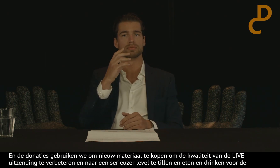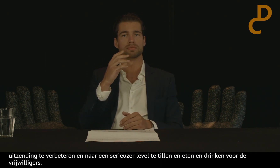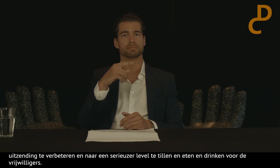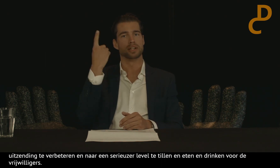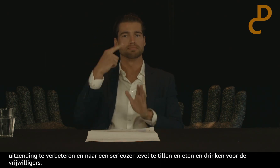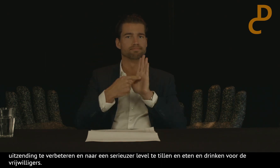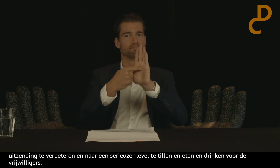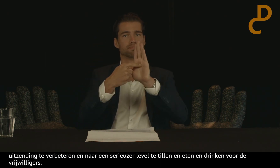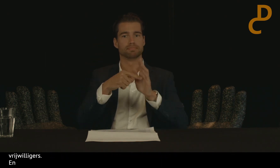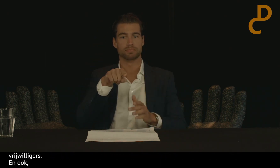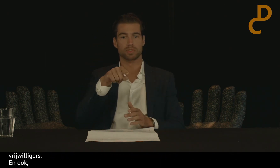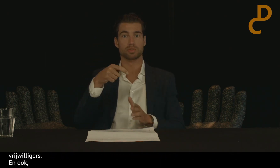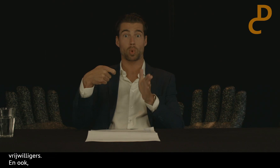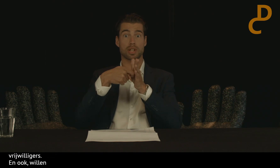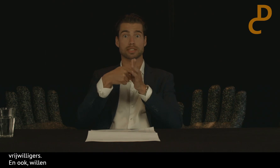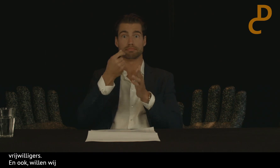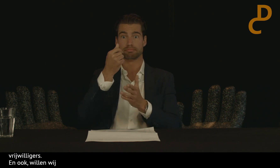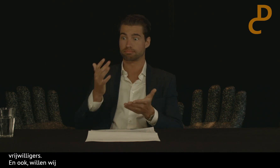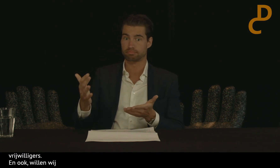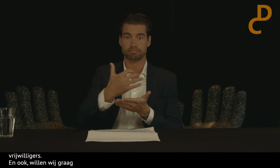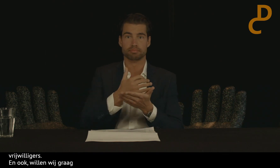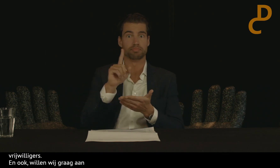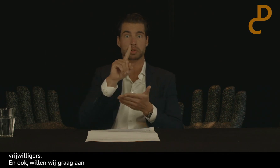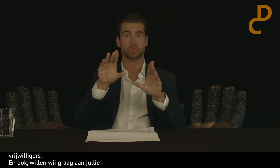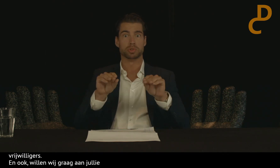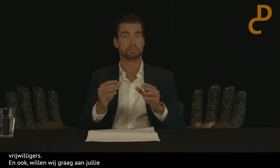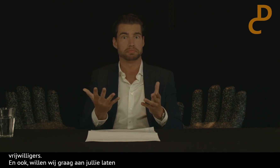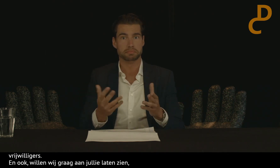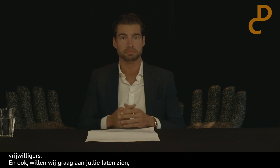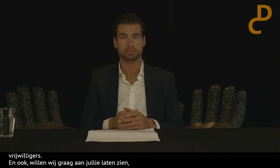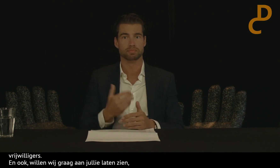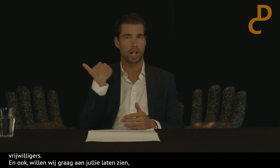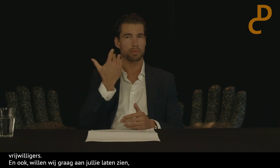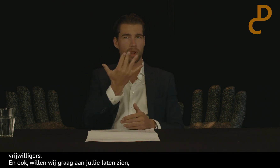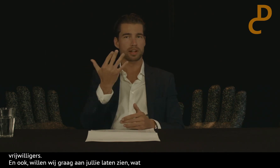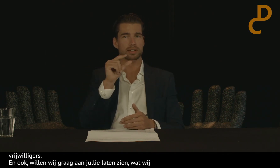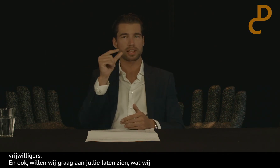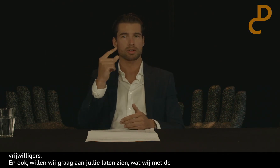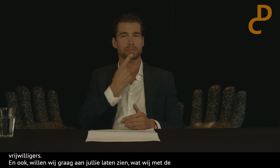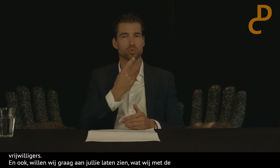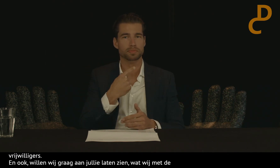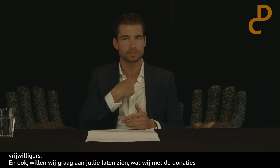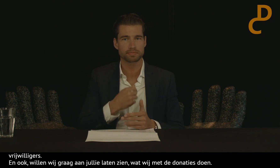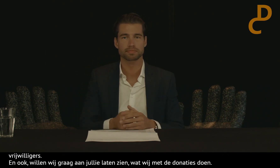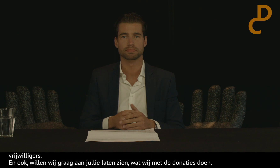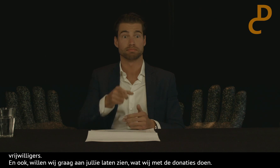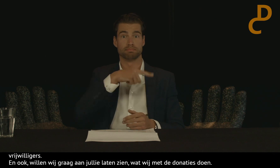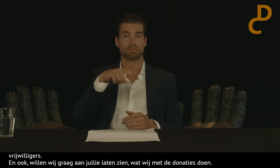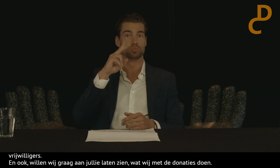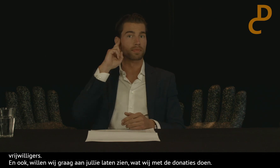En ook willen wij graag aan jullie laten zien wat wij dus met die donaties gaan doen. Vorige week had ik al een paar